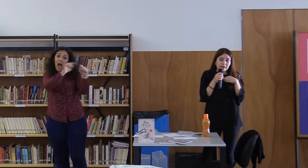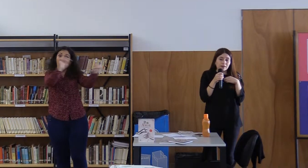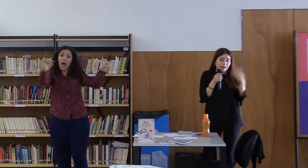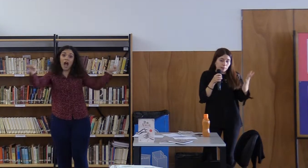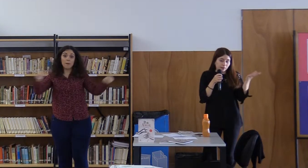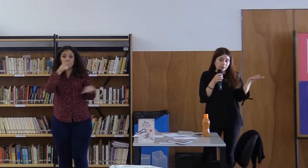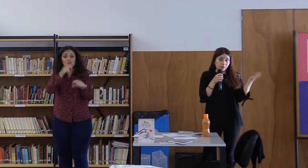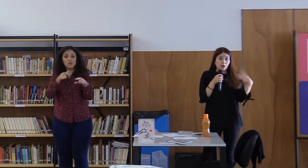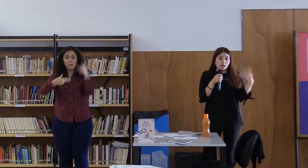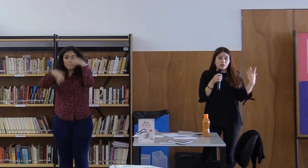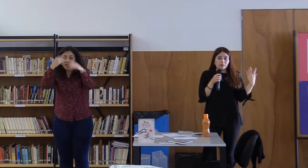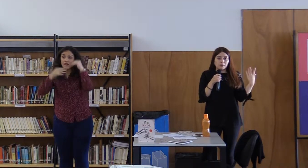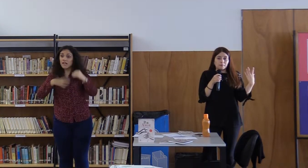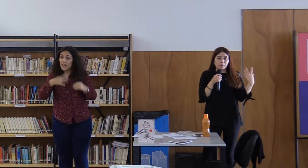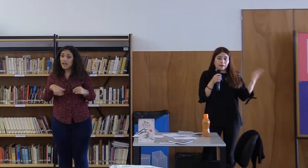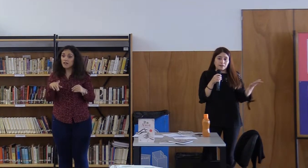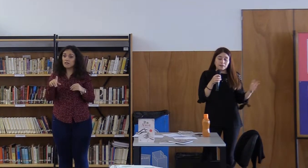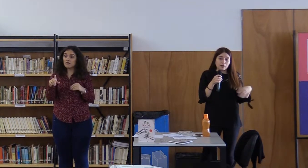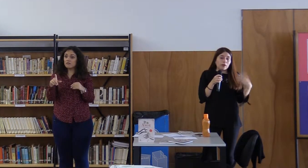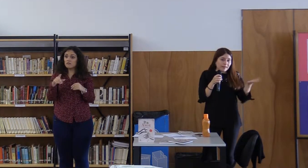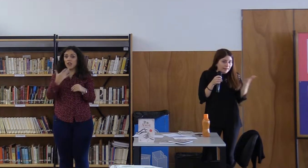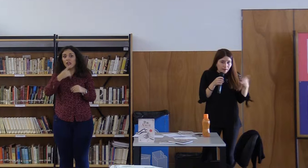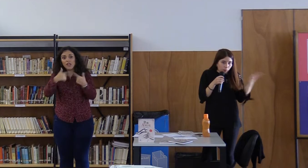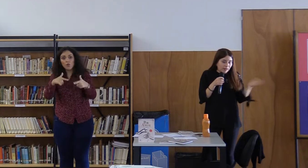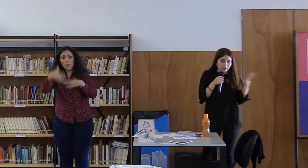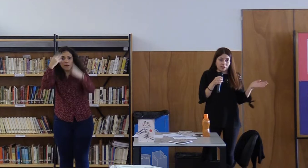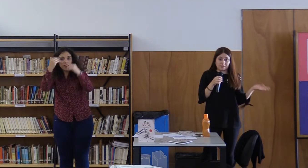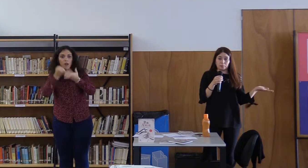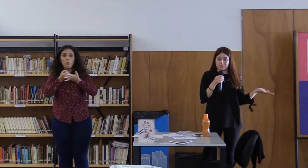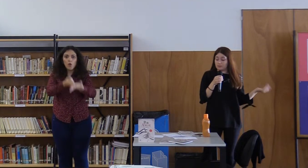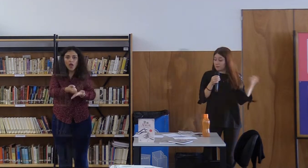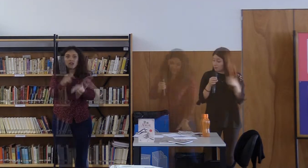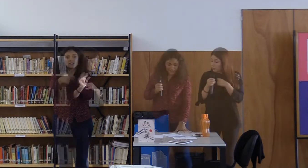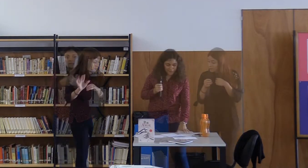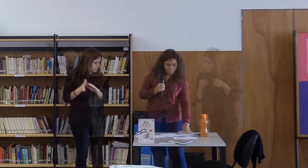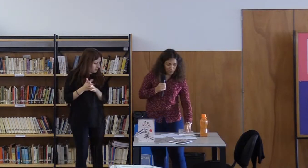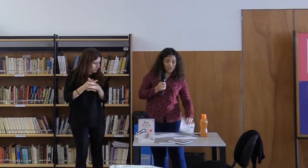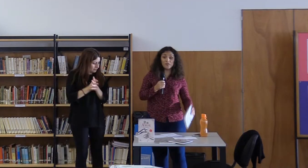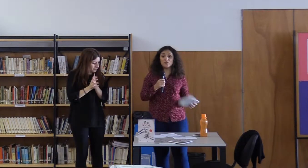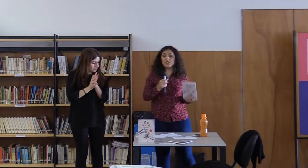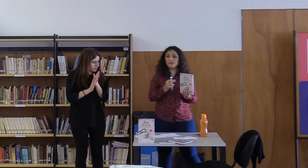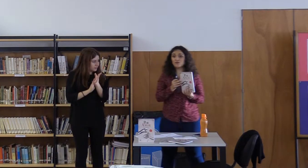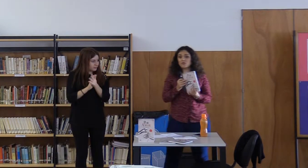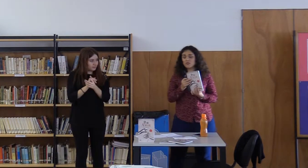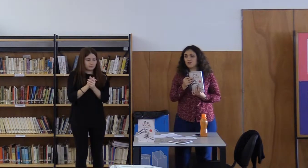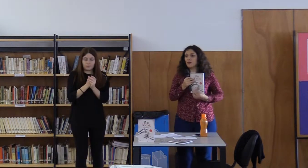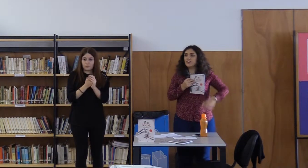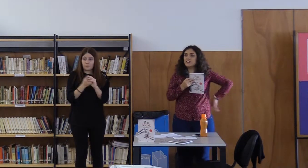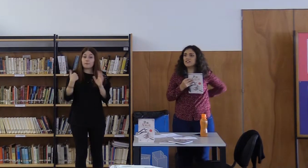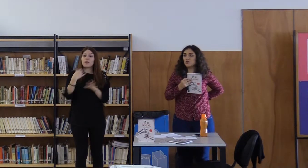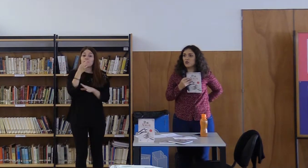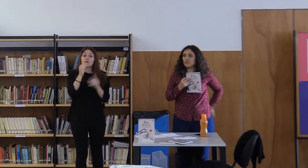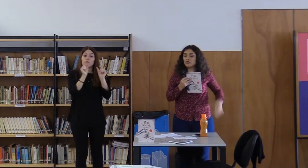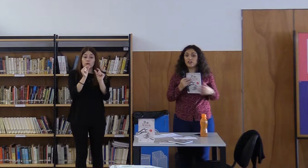importa, há alguém que quer aprender aquela língua, alguém que quer apoiar e estar sempre presente. Então, vamos falar-vos um